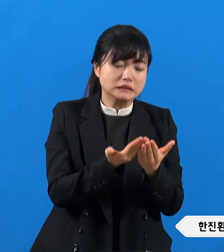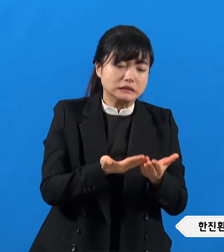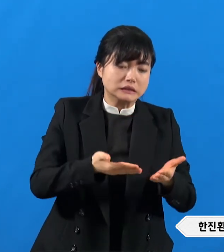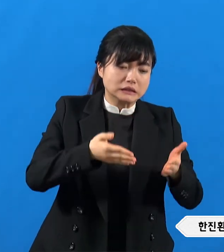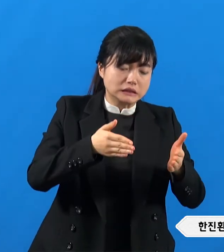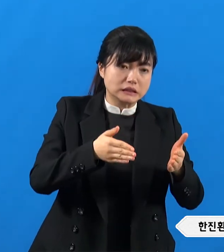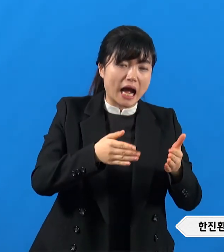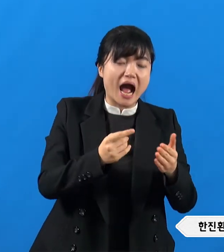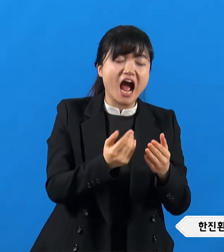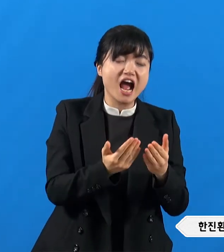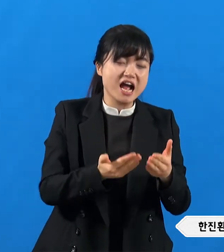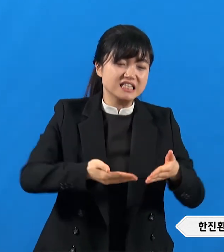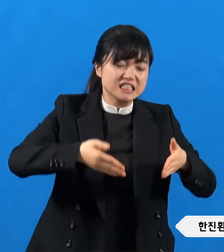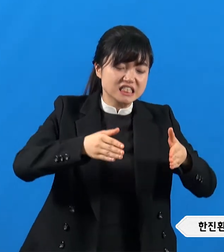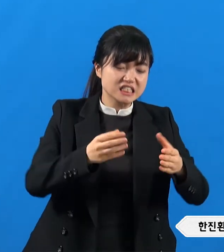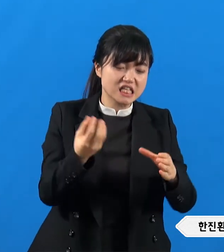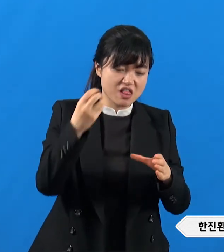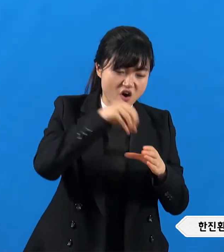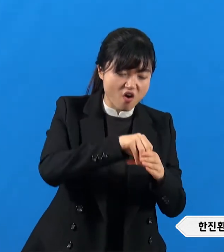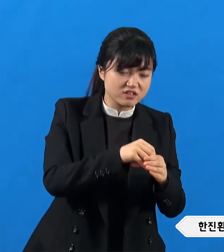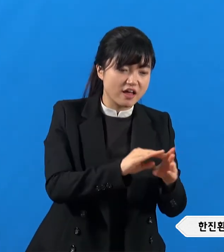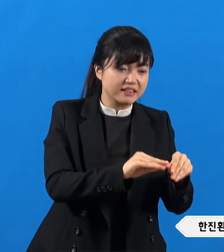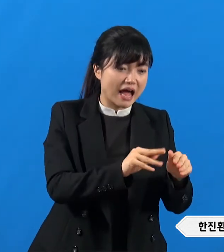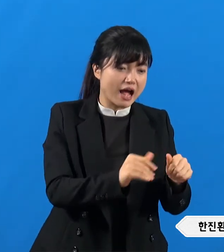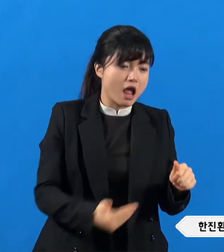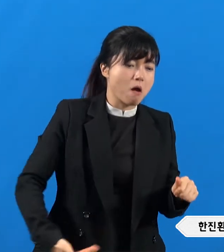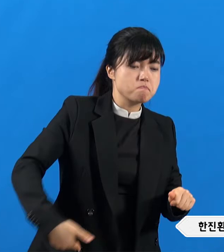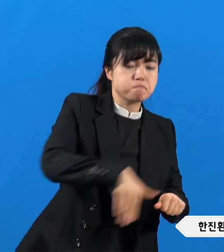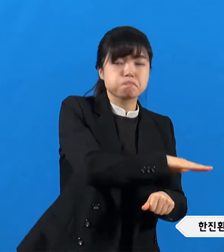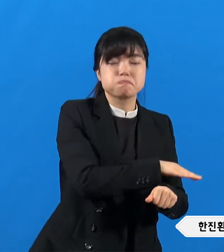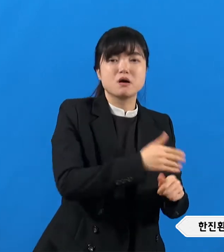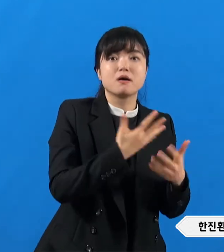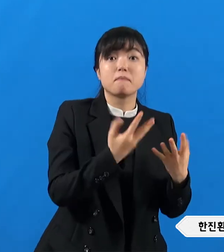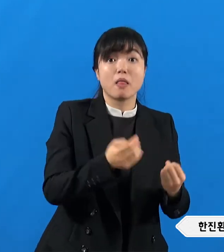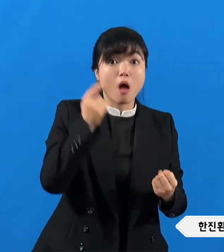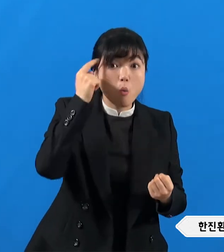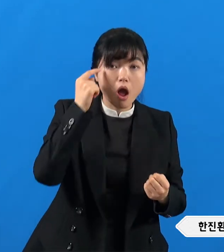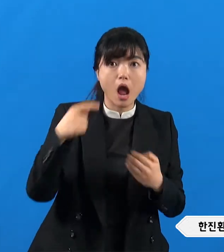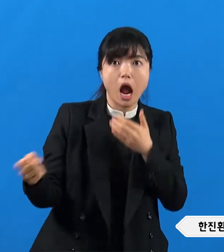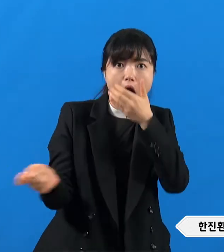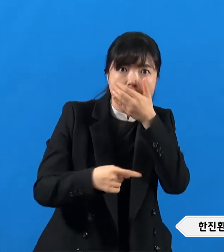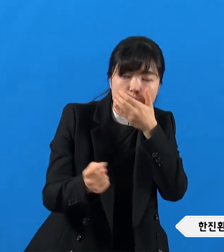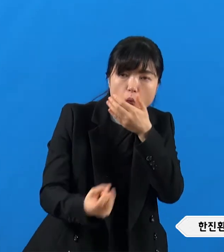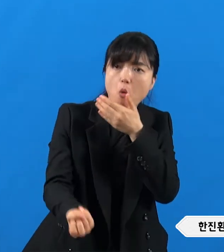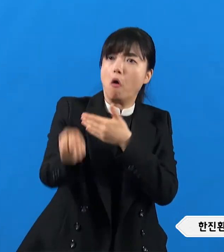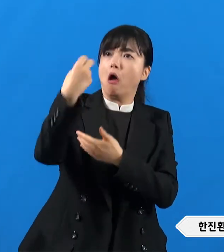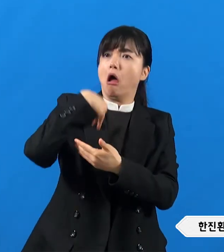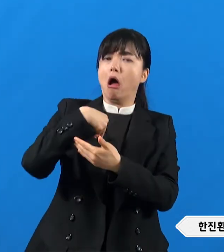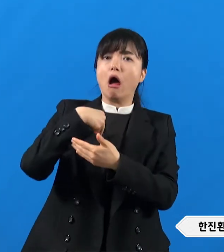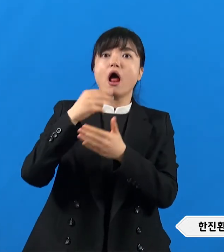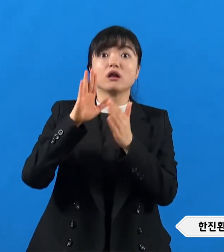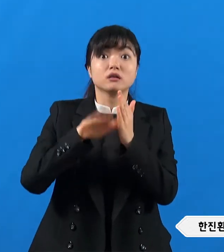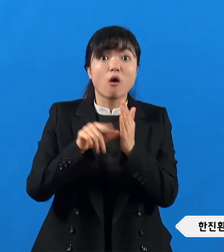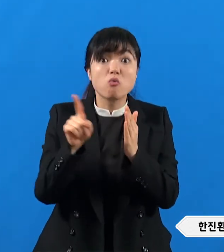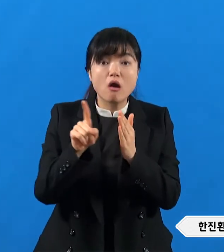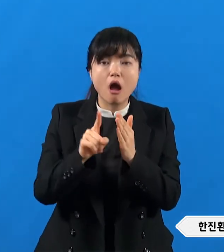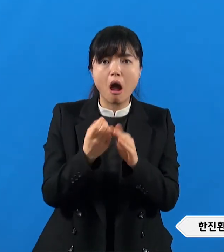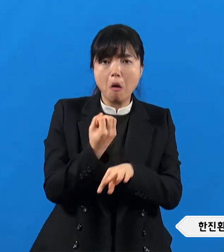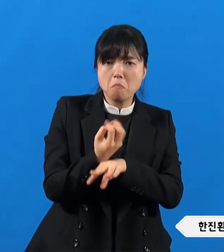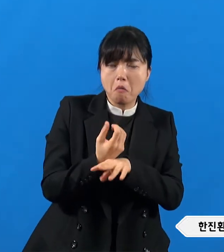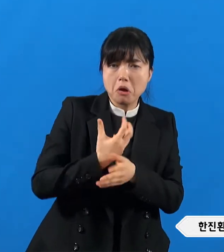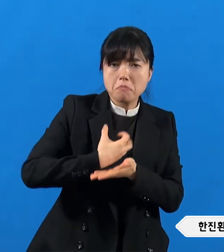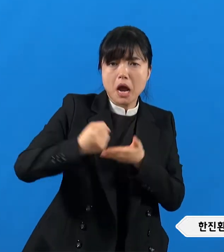땅에 파묻어 두는 일이 종종 있었습니다. 갑자기 강도나 도적대가 덮칠 때에 보물을